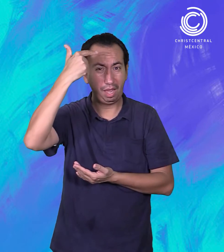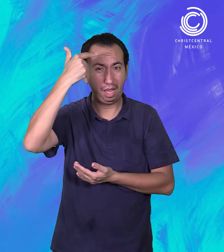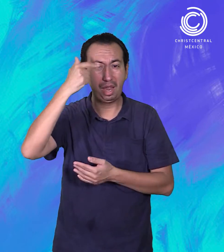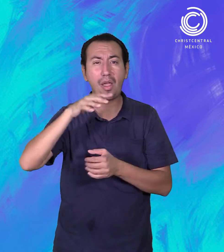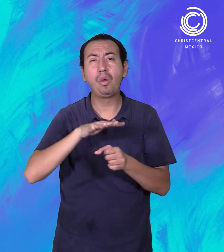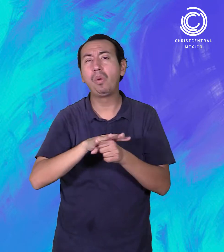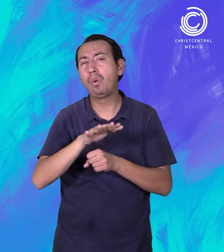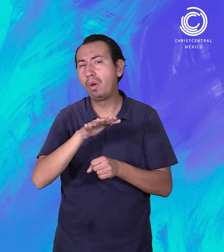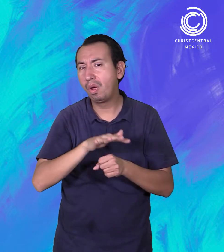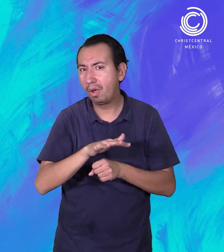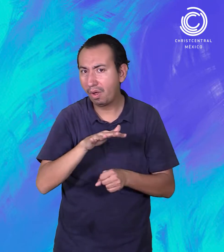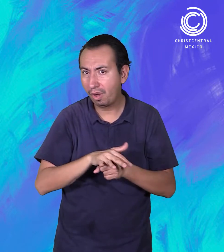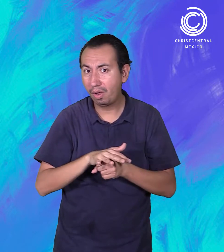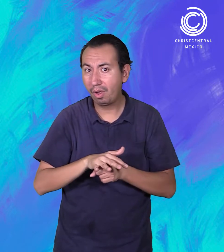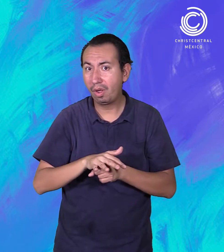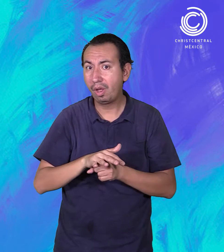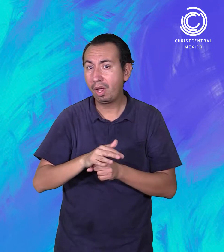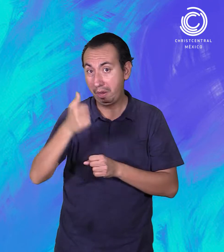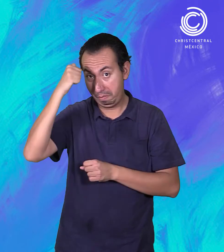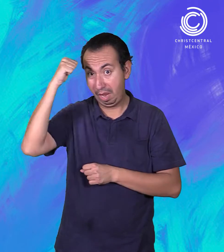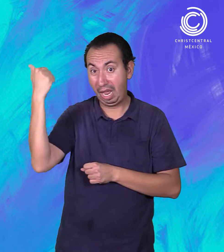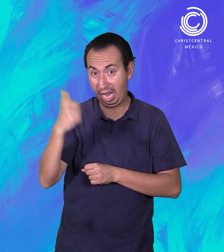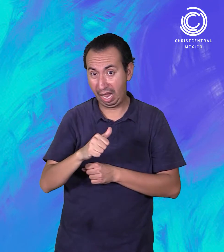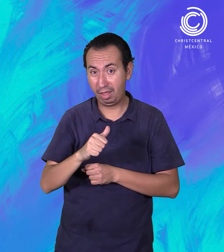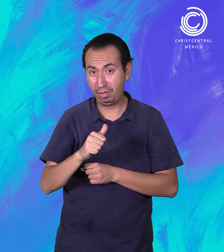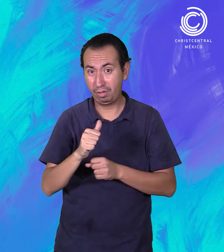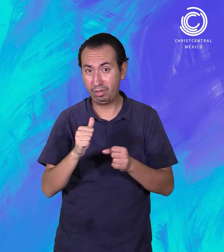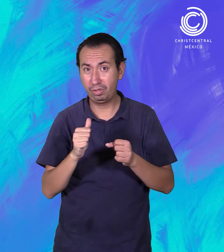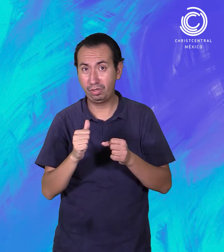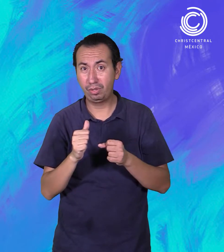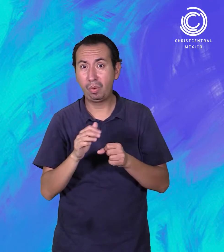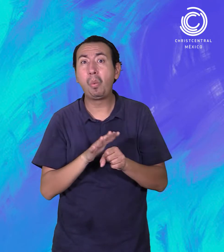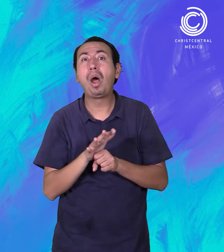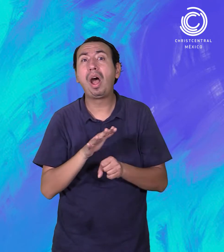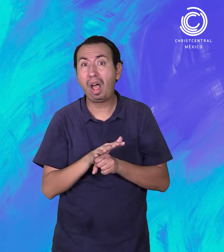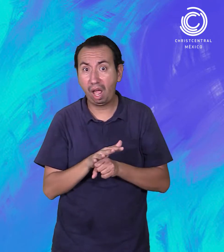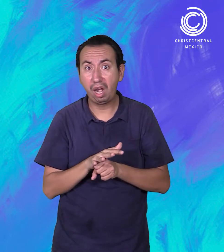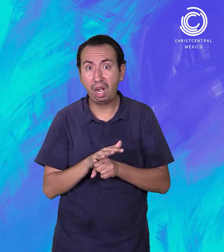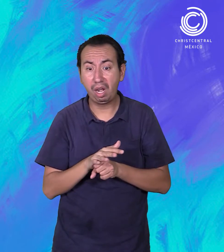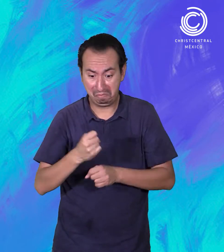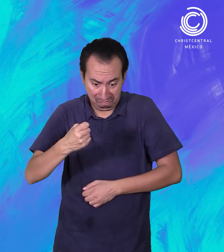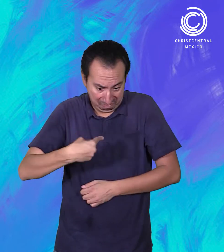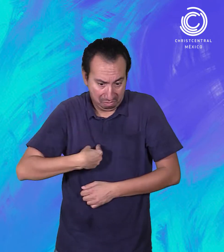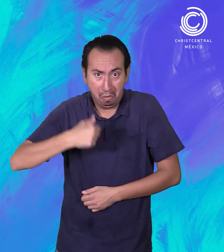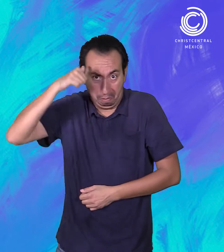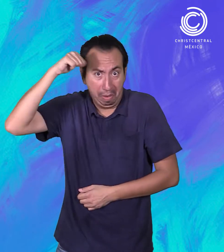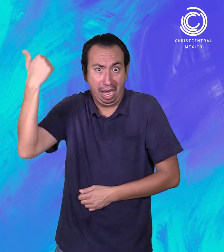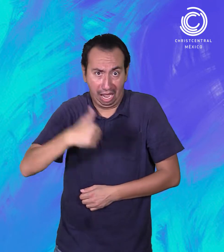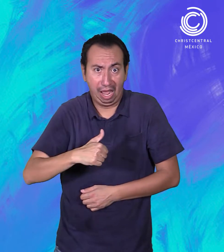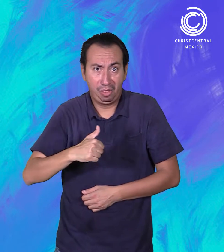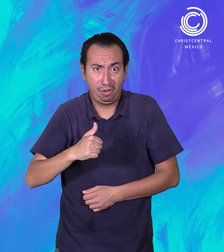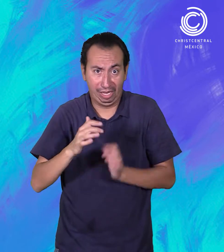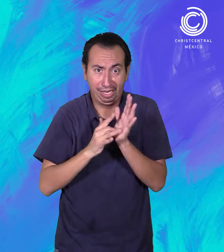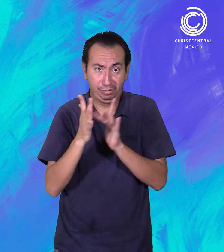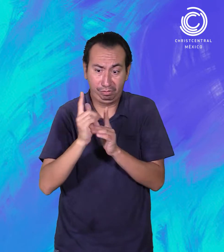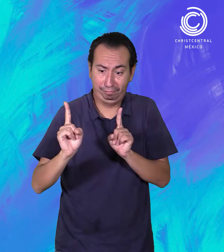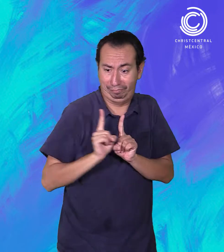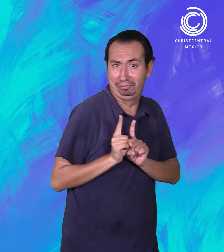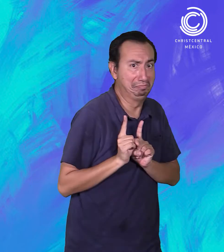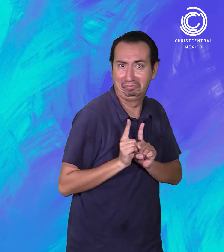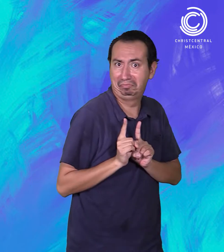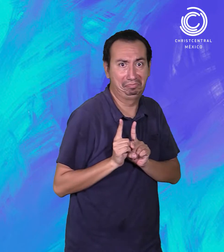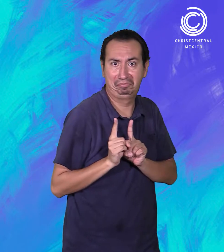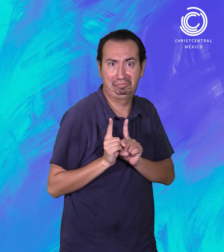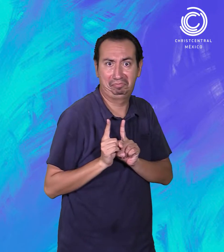complica la vida, o realmente lo que nos mantiene separados de Dios, es nuestro pecado. Y la solución para el pecado